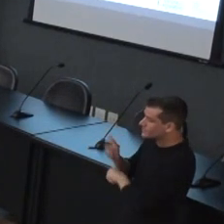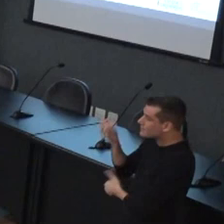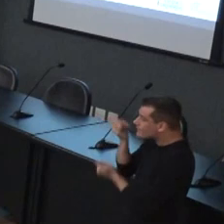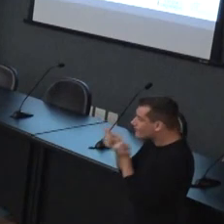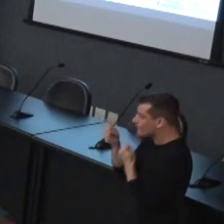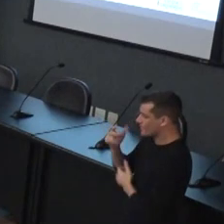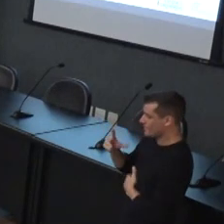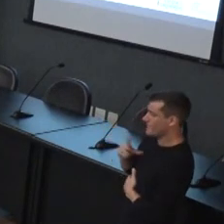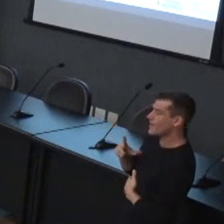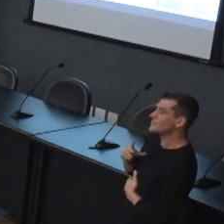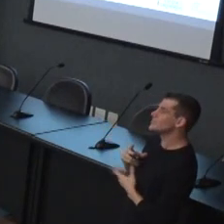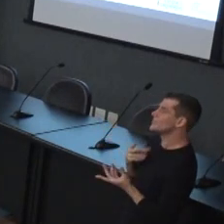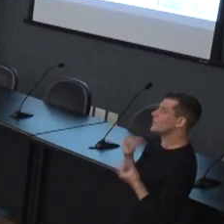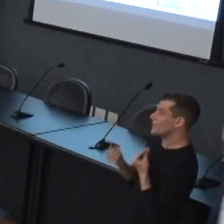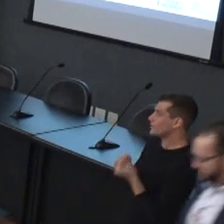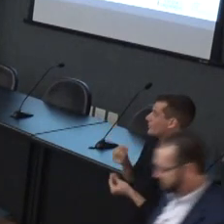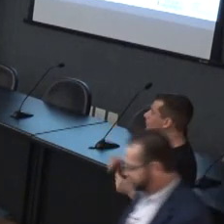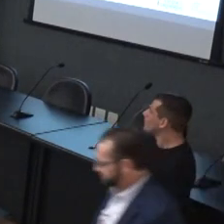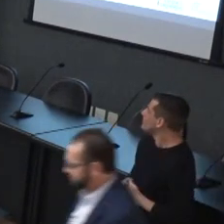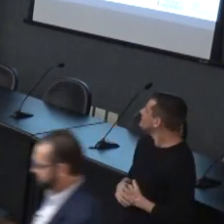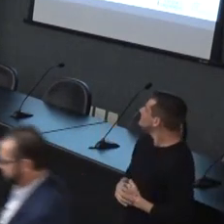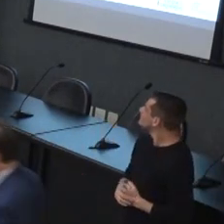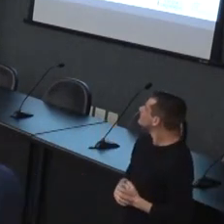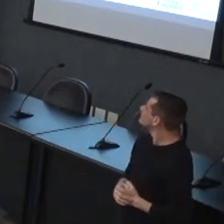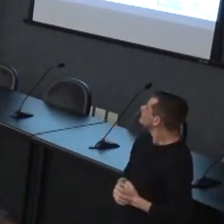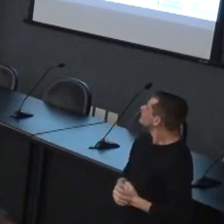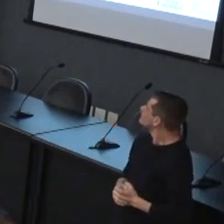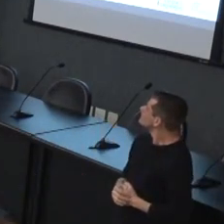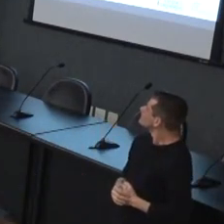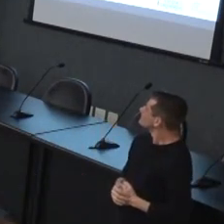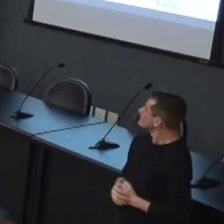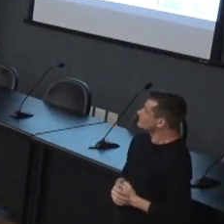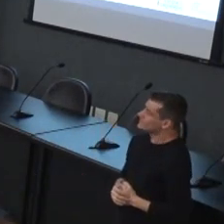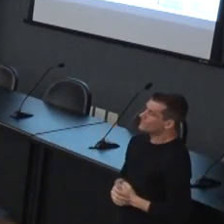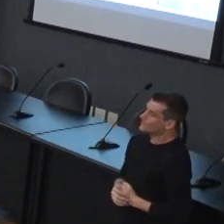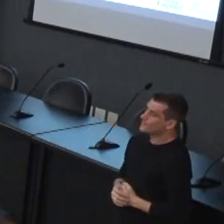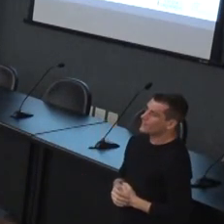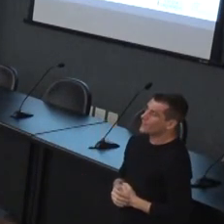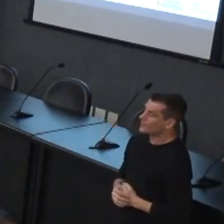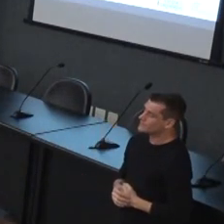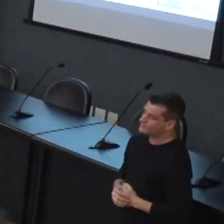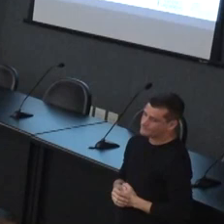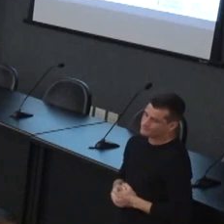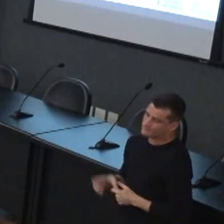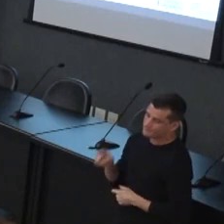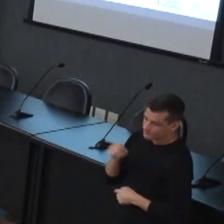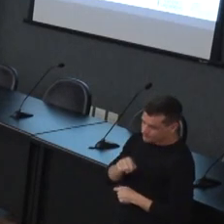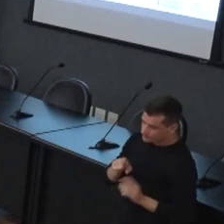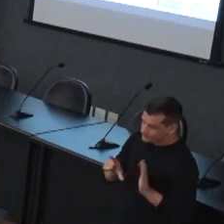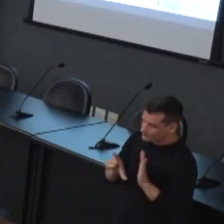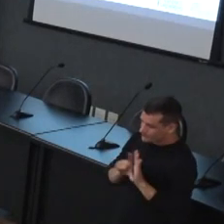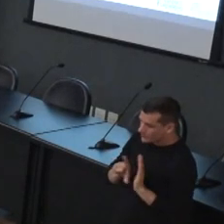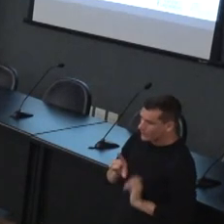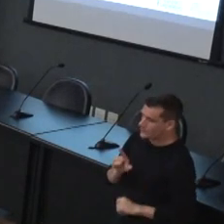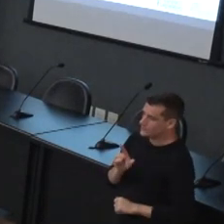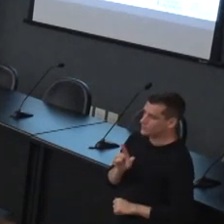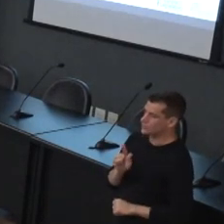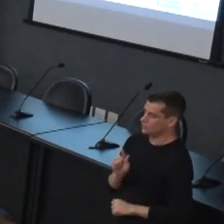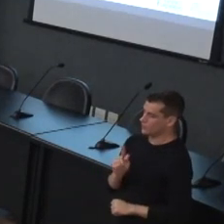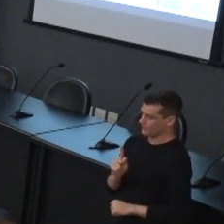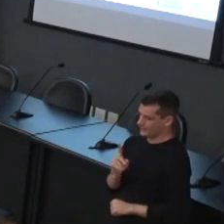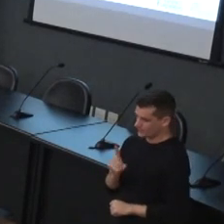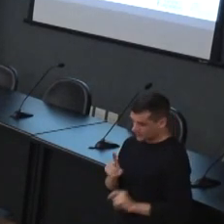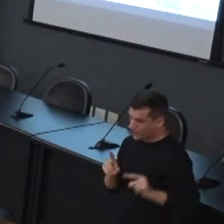tua informação daquela informação protegida pela lgpd então a lei de acesso à informação ela diz o que ela vai